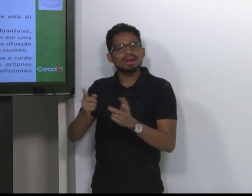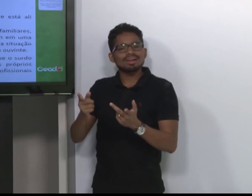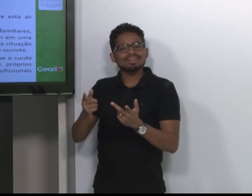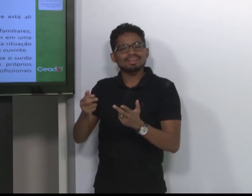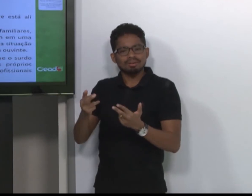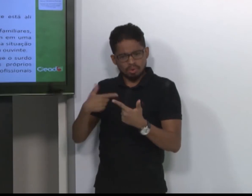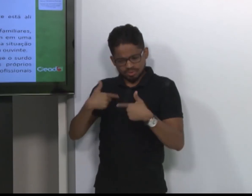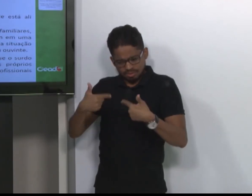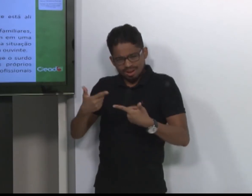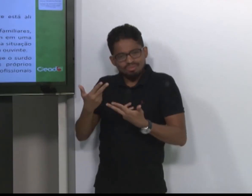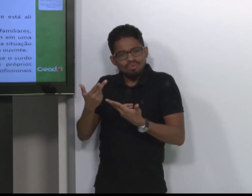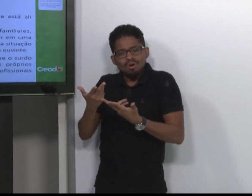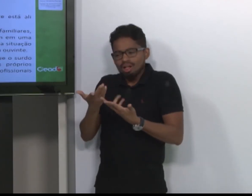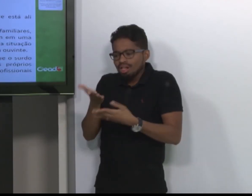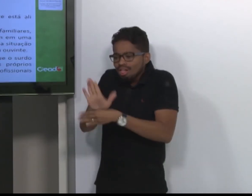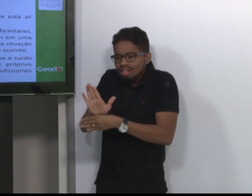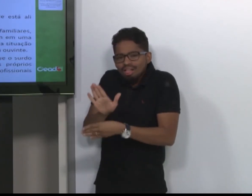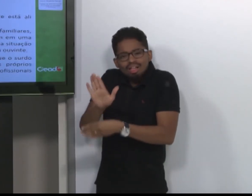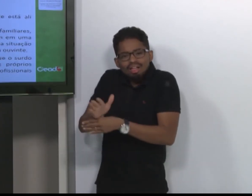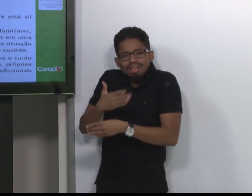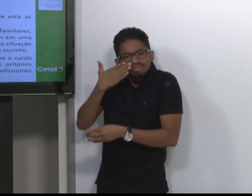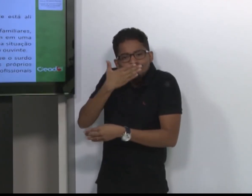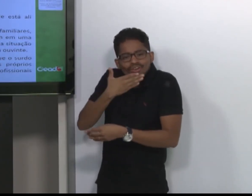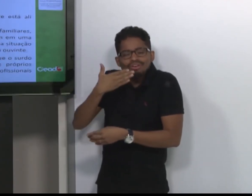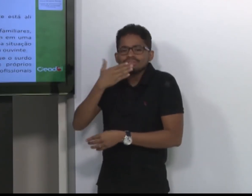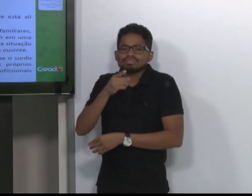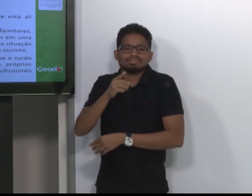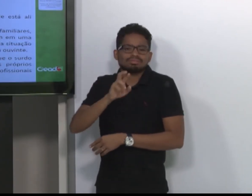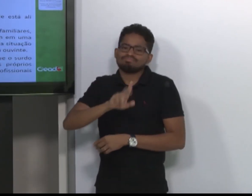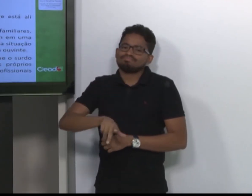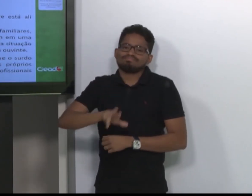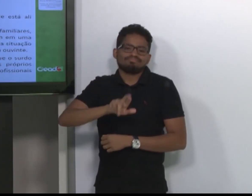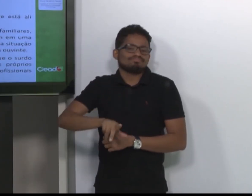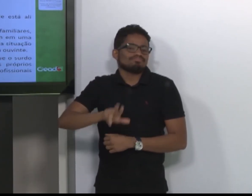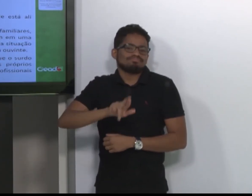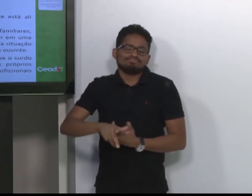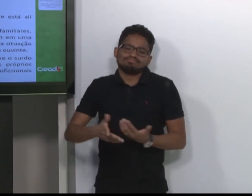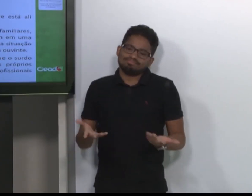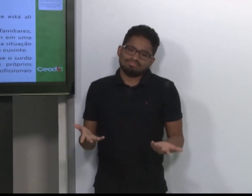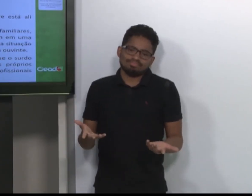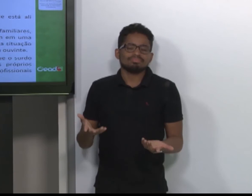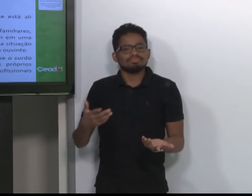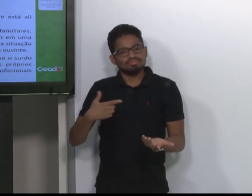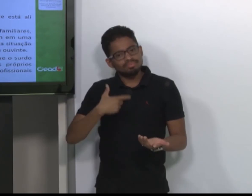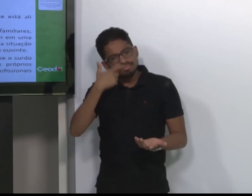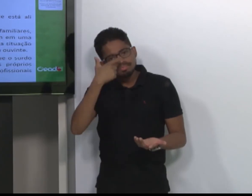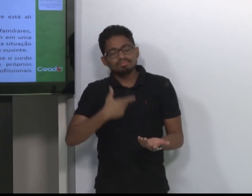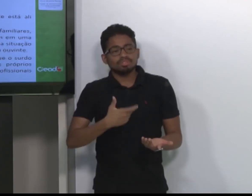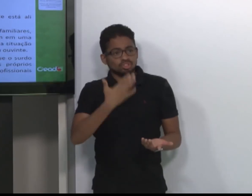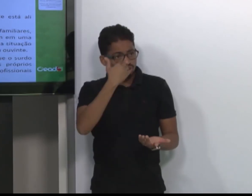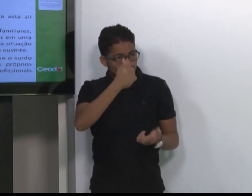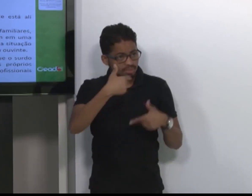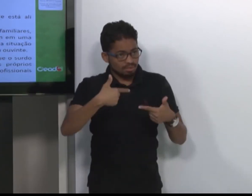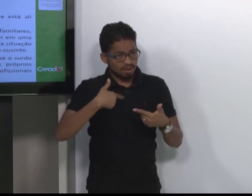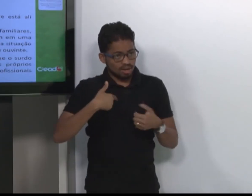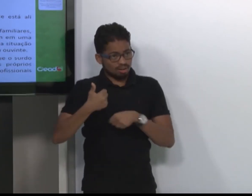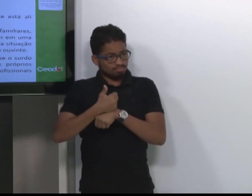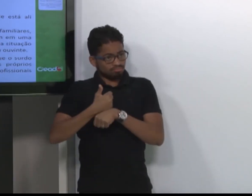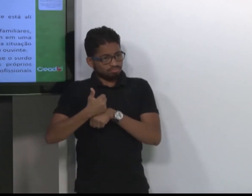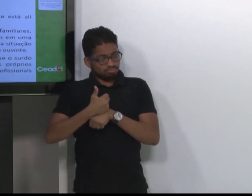para ajudar. Não, não é esse o objetivo, não. O profissional tradutor-intérprete, ele deve desenvolver um